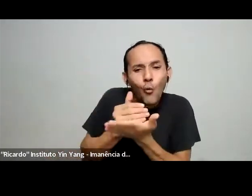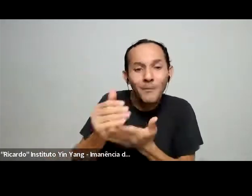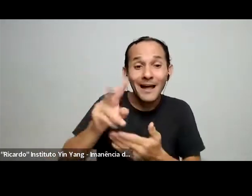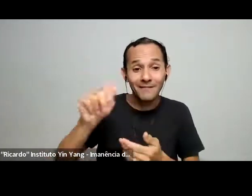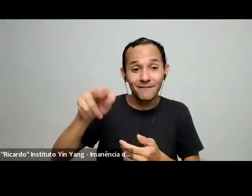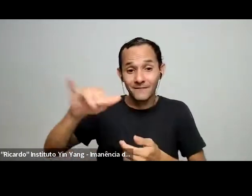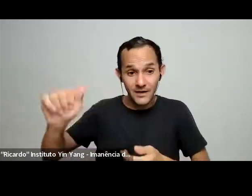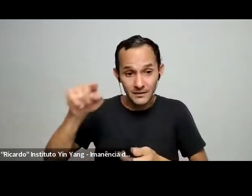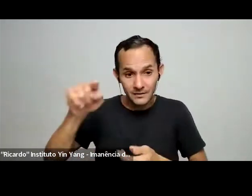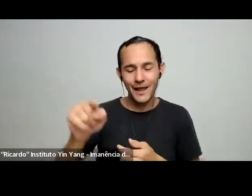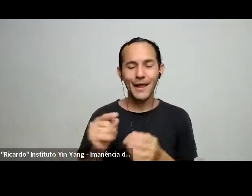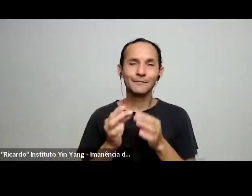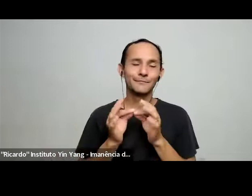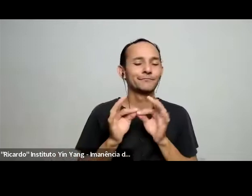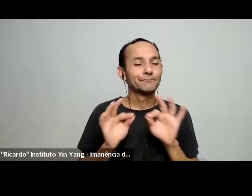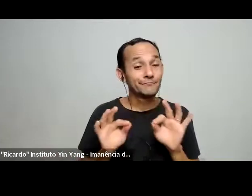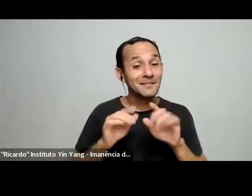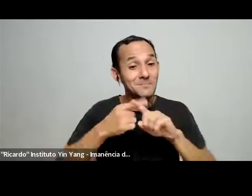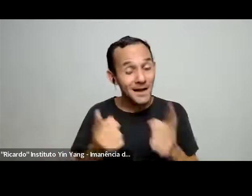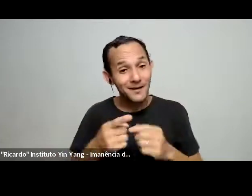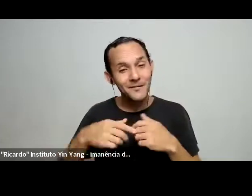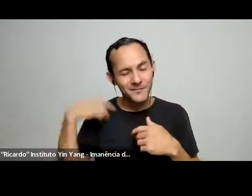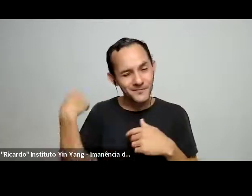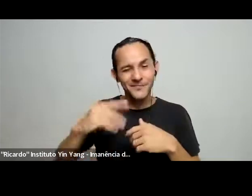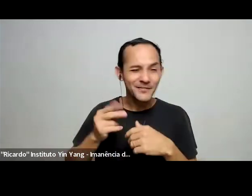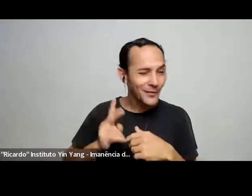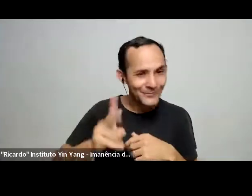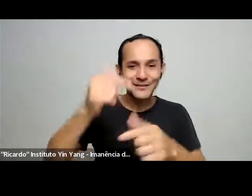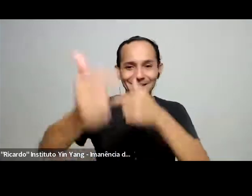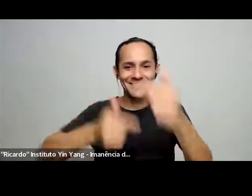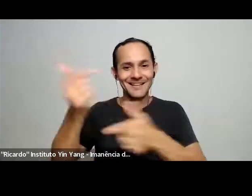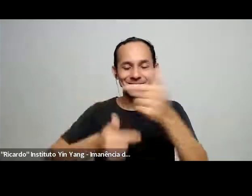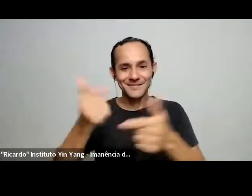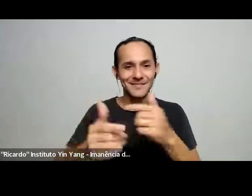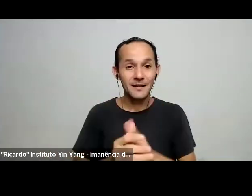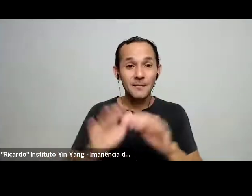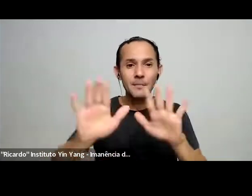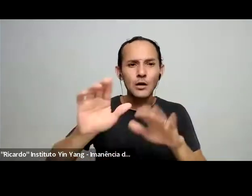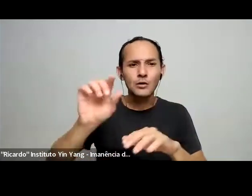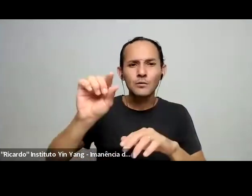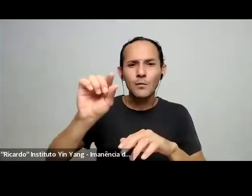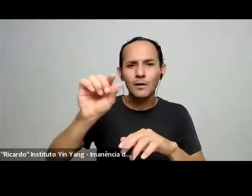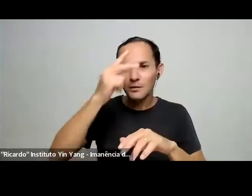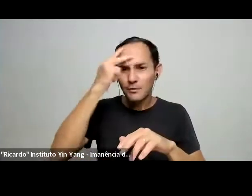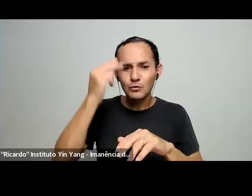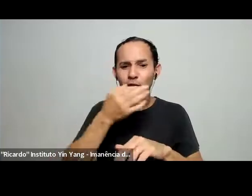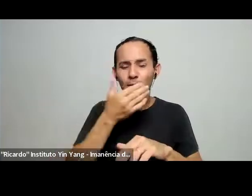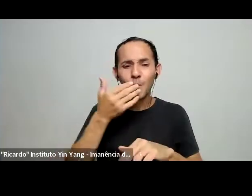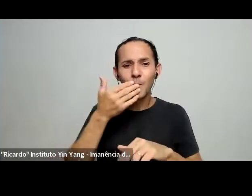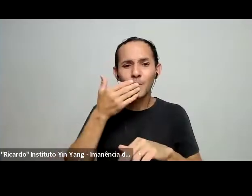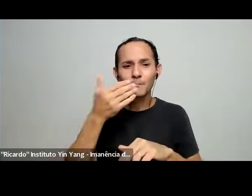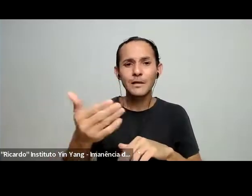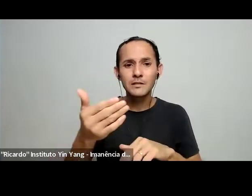Vânia, ela é modesta. Mas bora lá continuar nosso Só, trabalho. só um minutinho, Inácio, que o pessoal estava pedindo aqui,